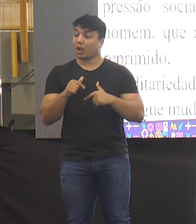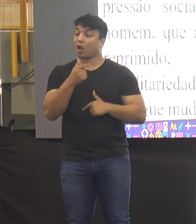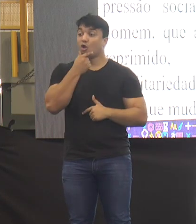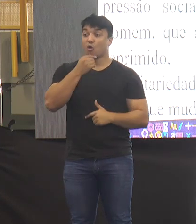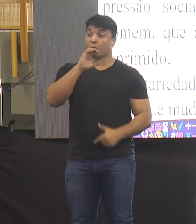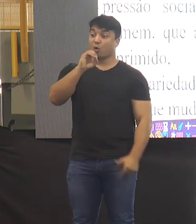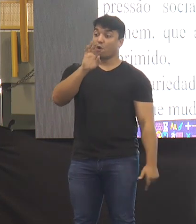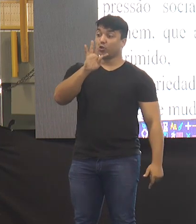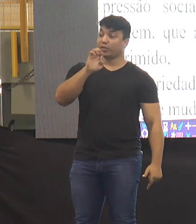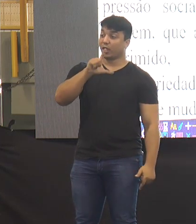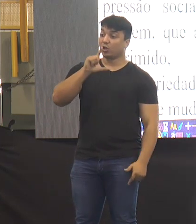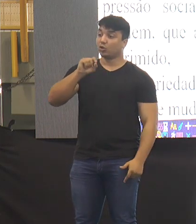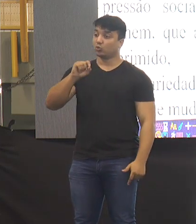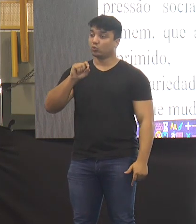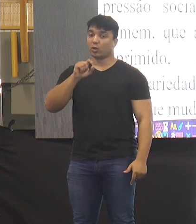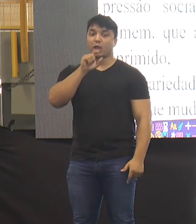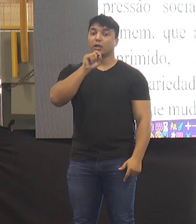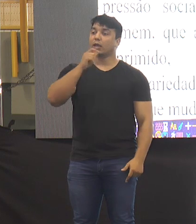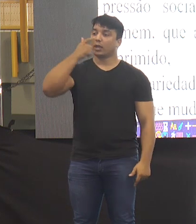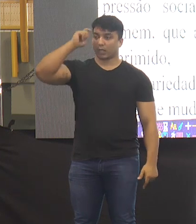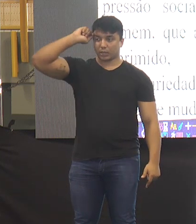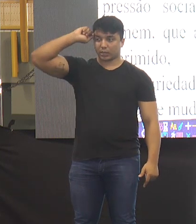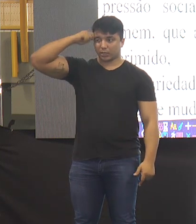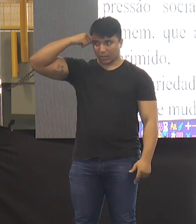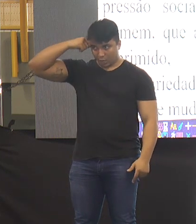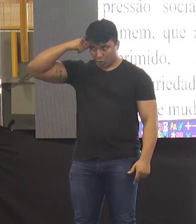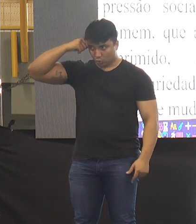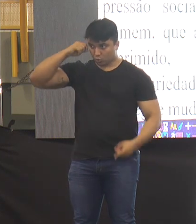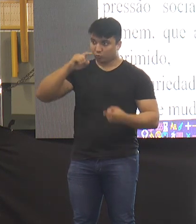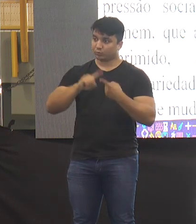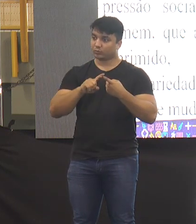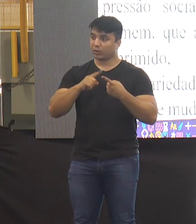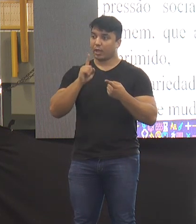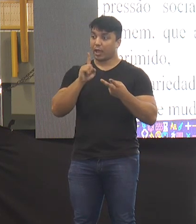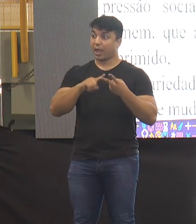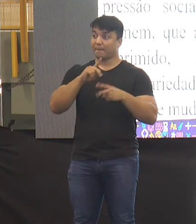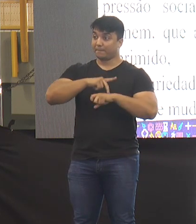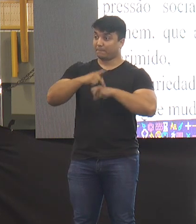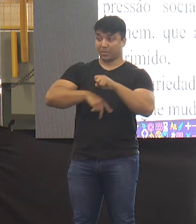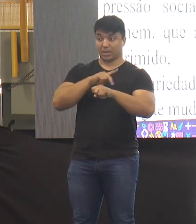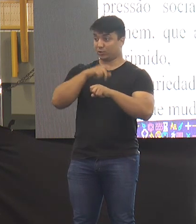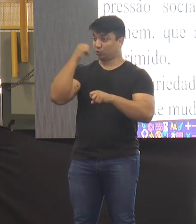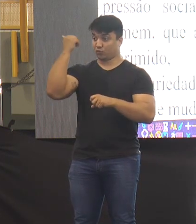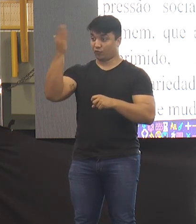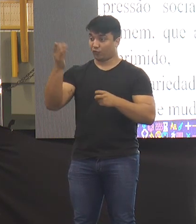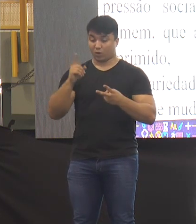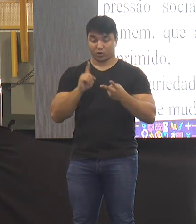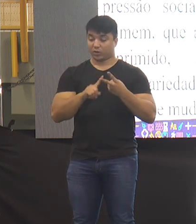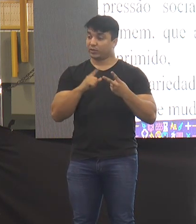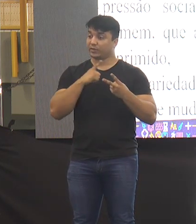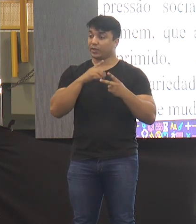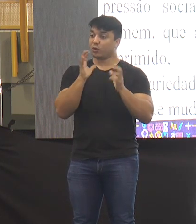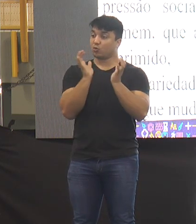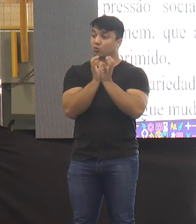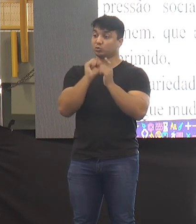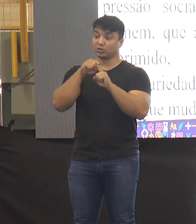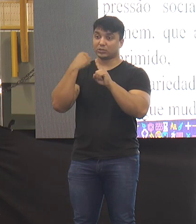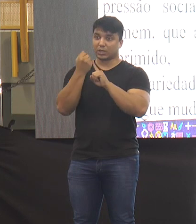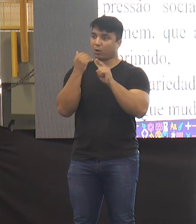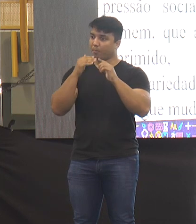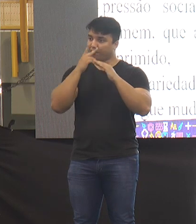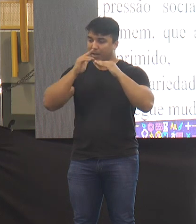O Otelo é negro, é mouro, o Otelo é estrangeiro, o Otelo é de uma camada social